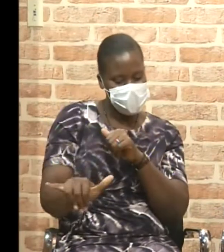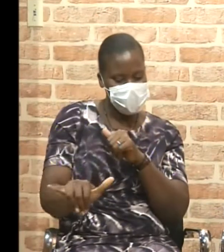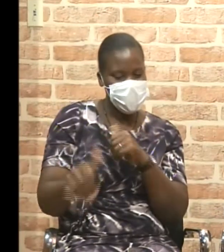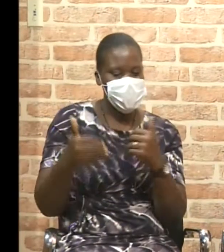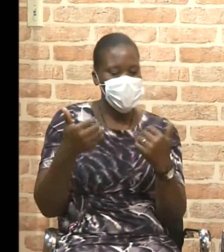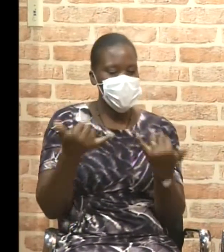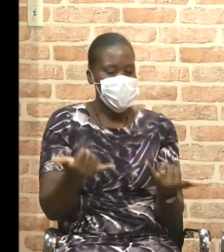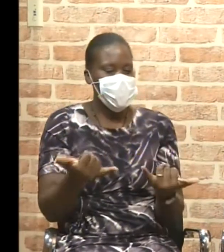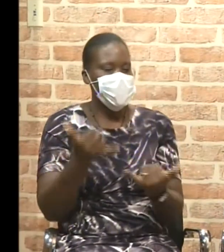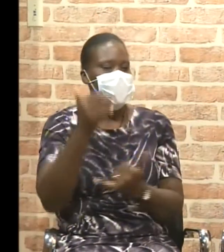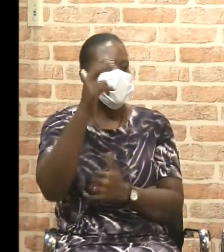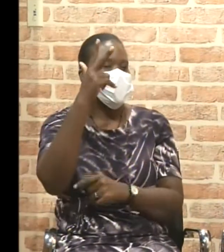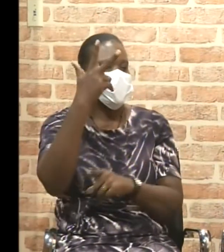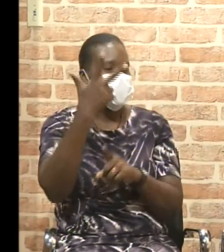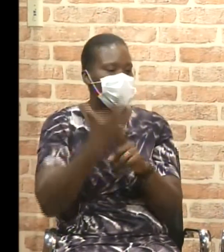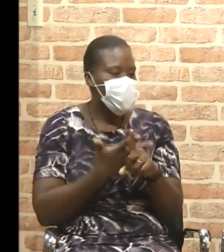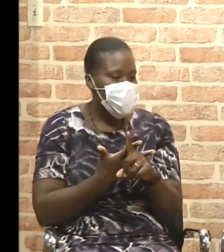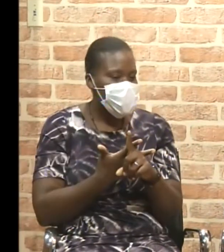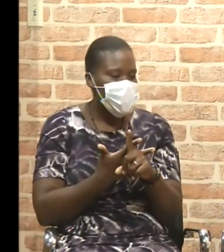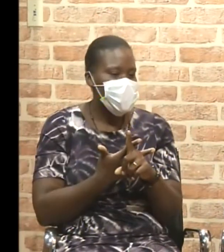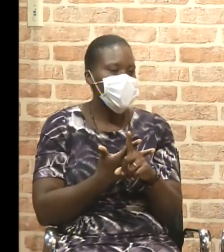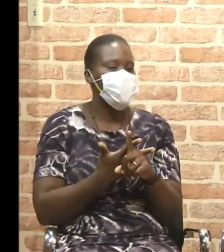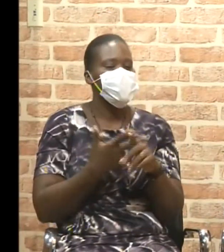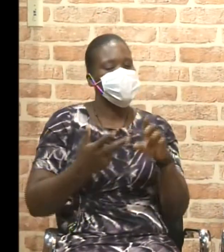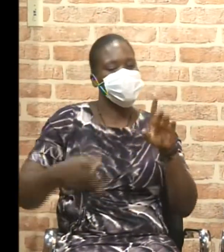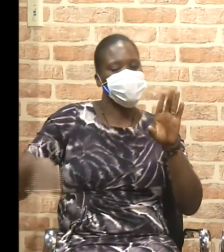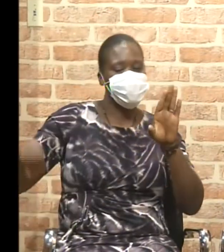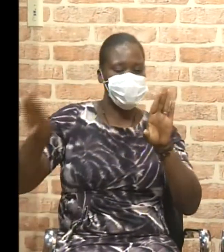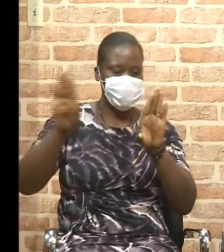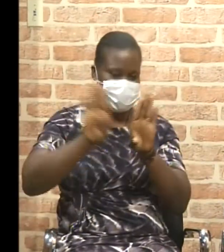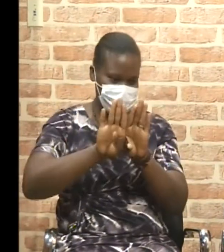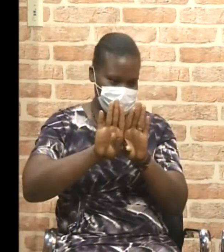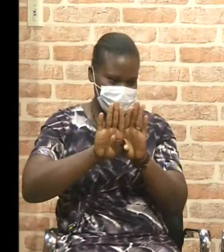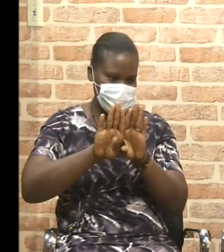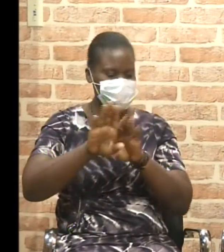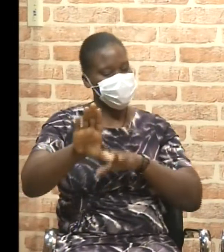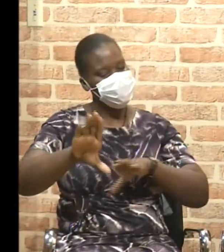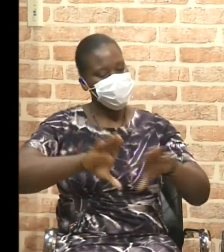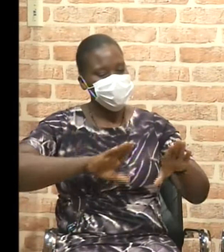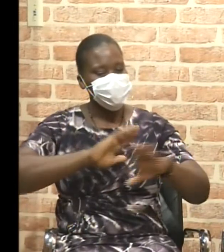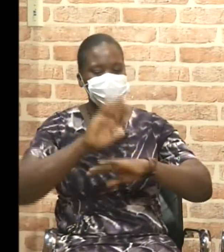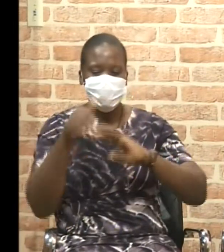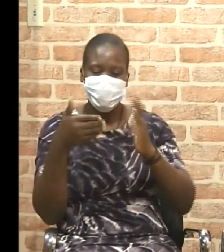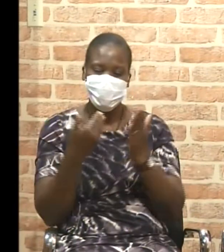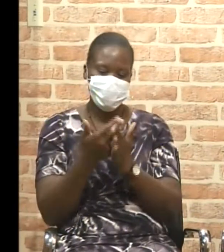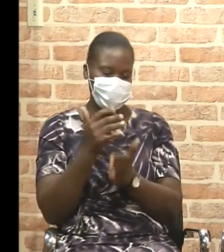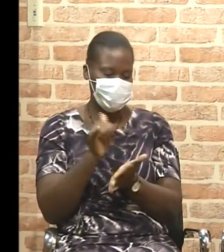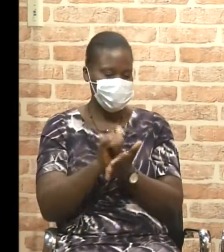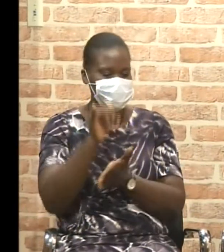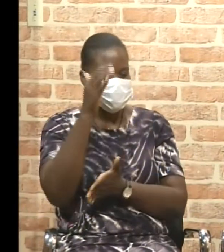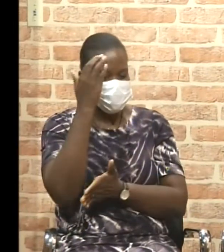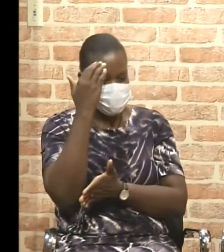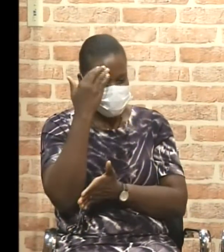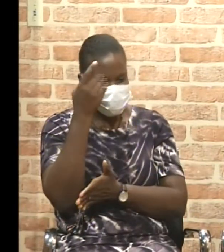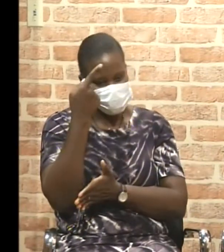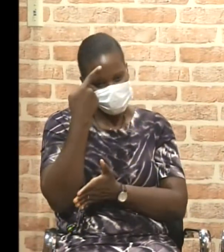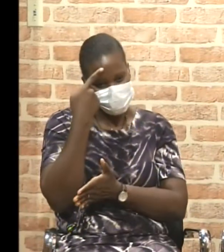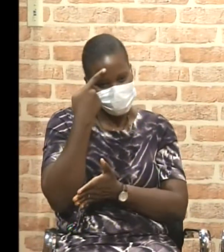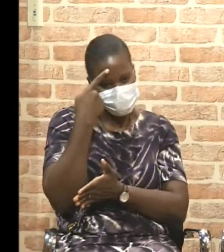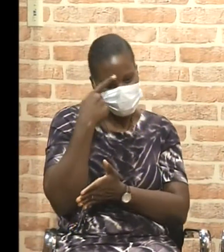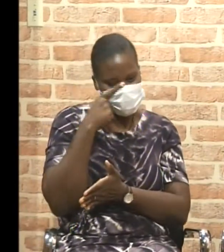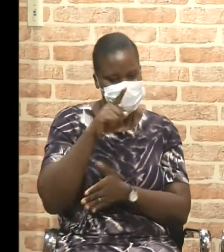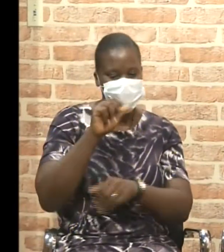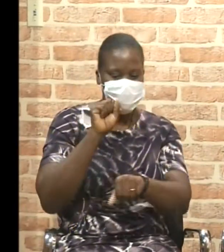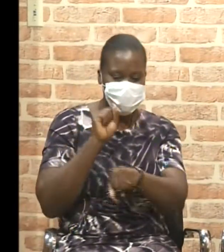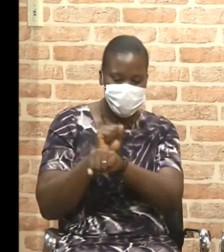là, pratiquement, pour l'exercice fiscal l'enfermer. Donc, nous avons fait tout ça, nous connaissons, pour que nous-mêmes, nous sommes capables justement de